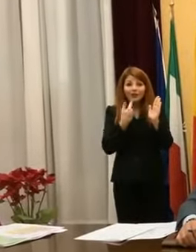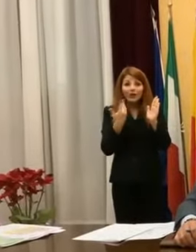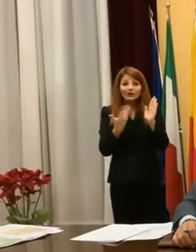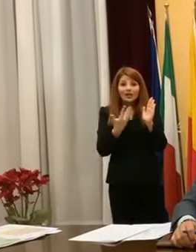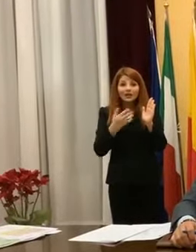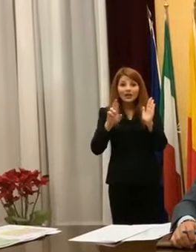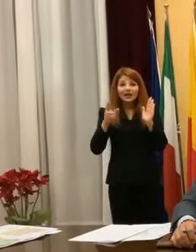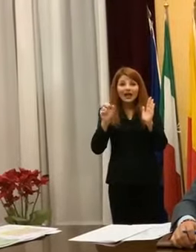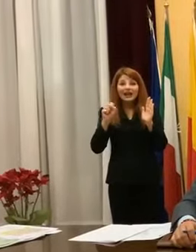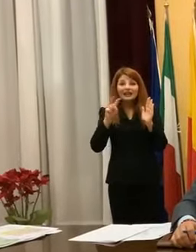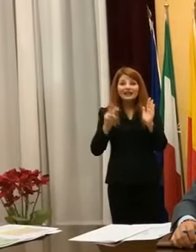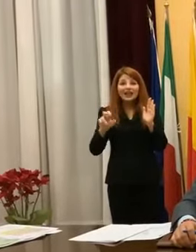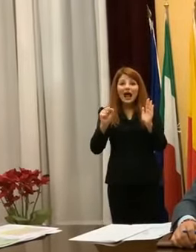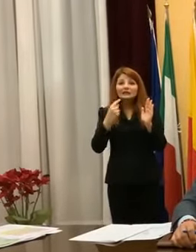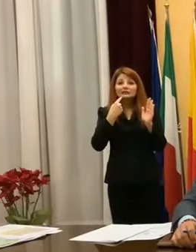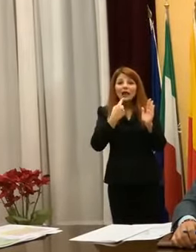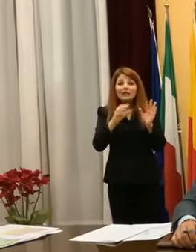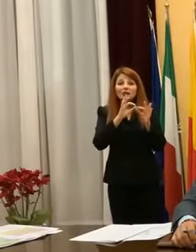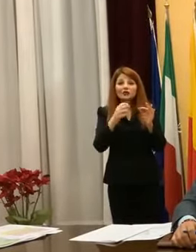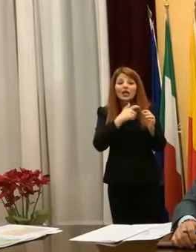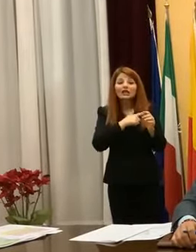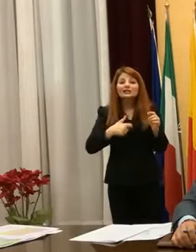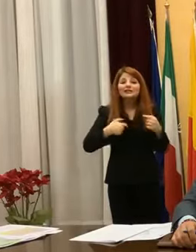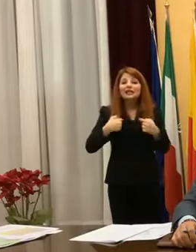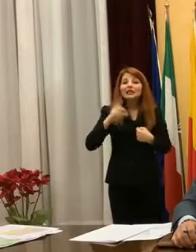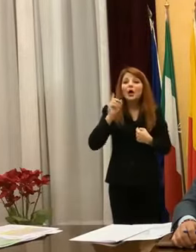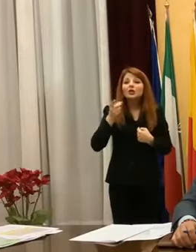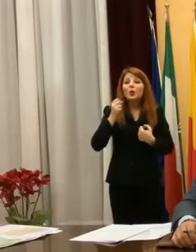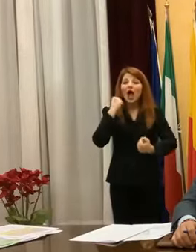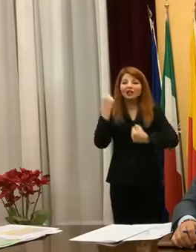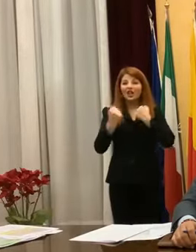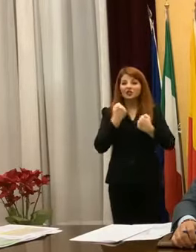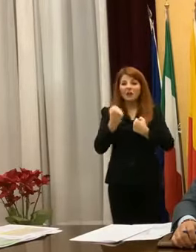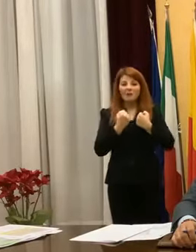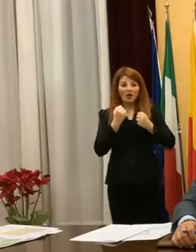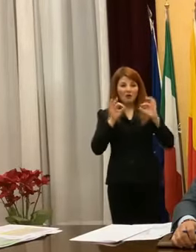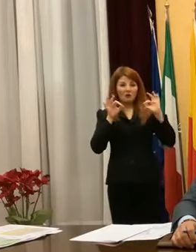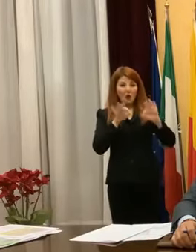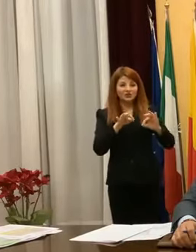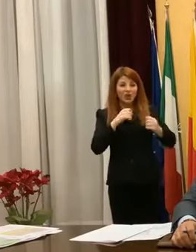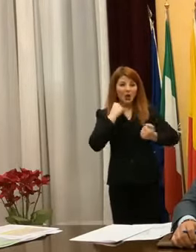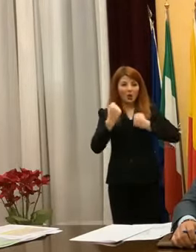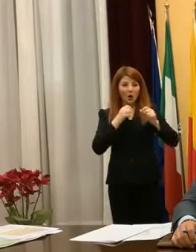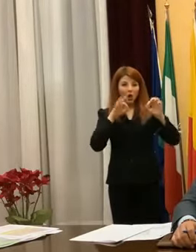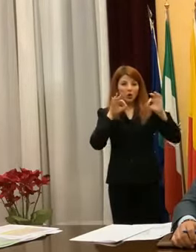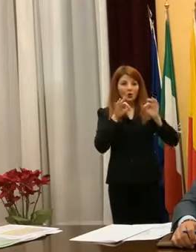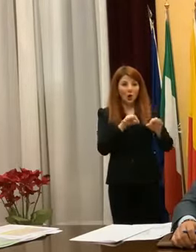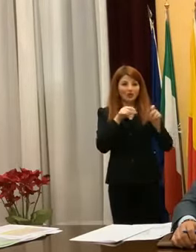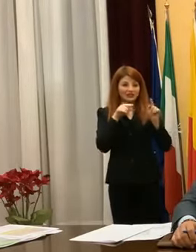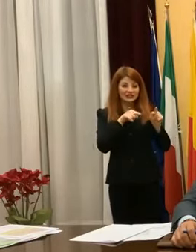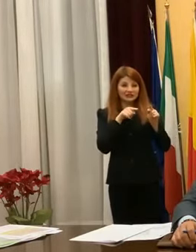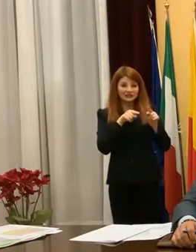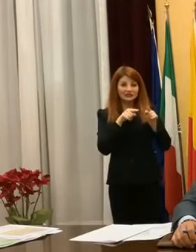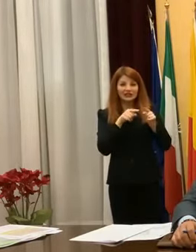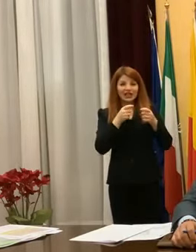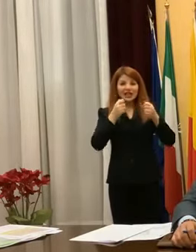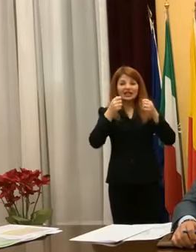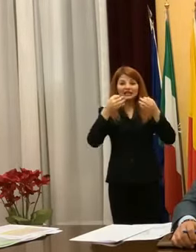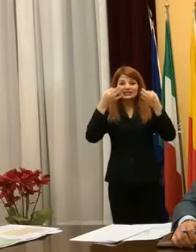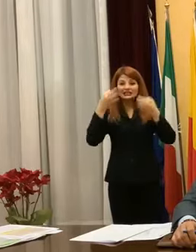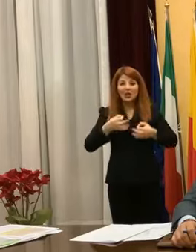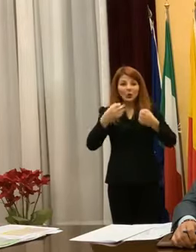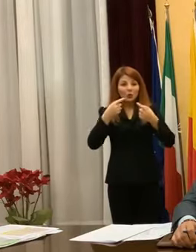stato un reato grande quanto una casa. Io che sono un pubblico ufficiale, io che per tutelare la salute